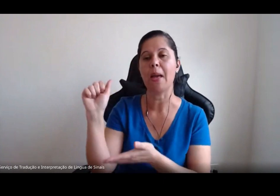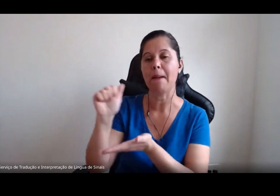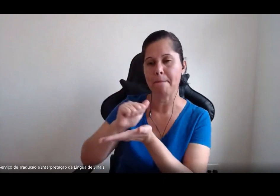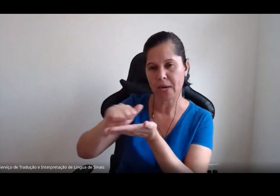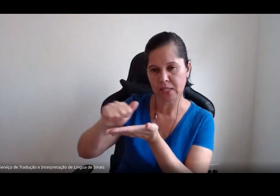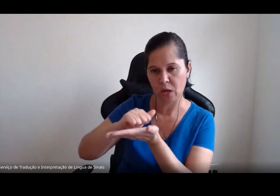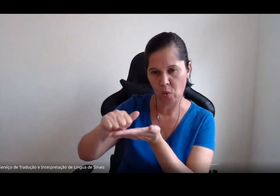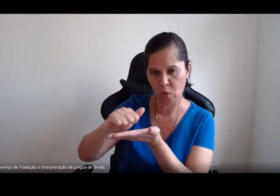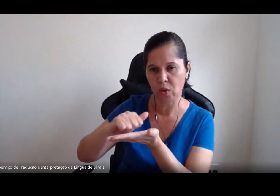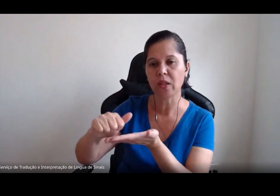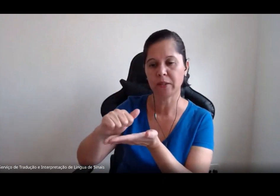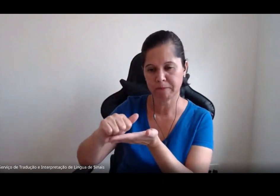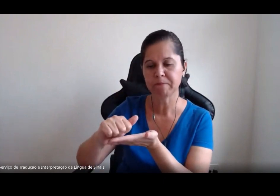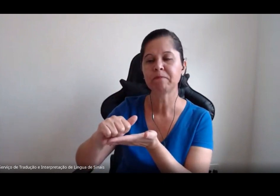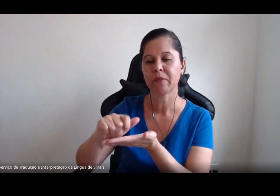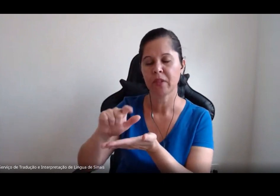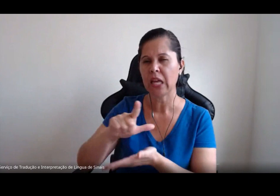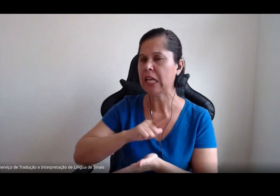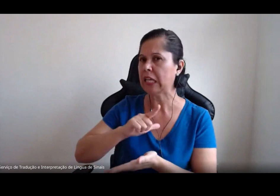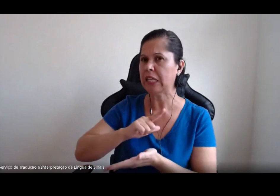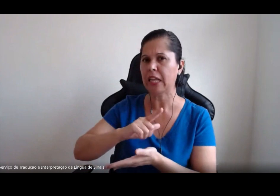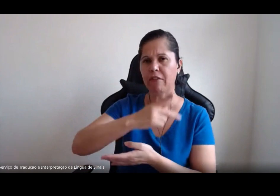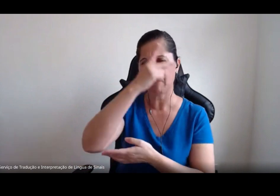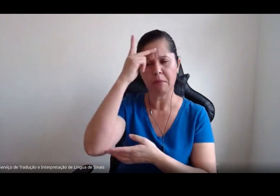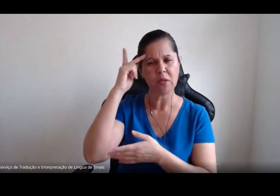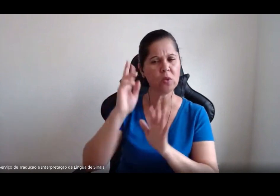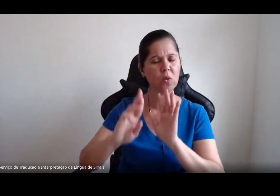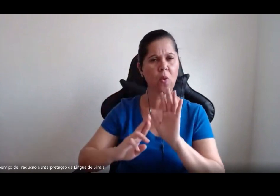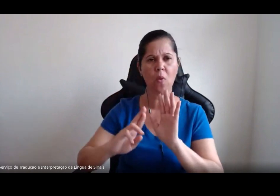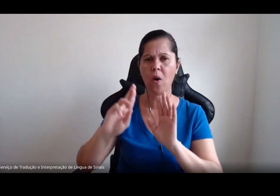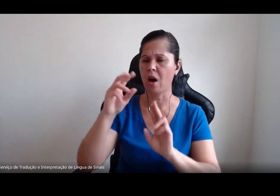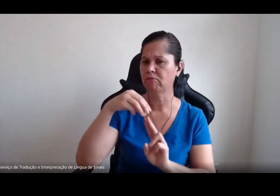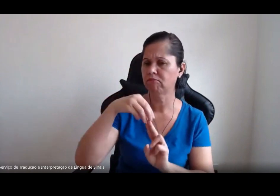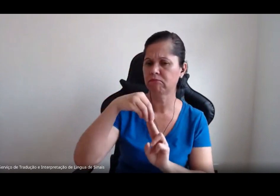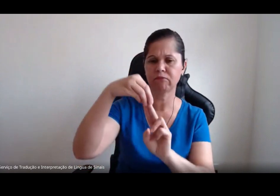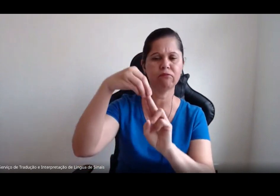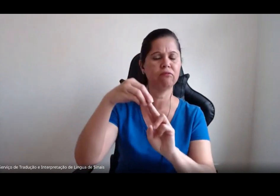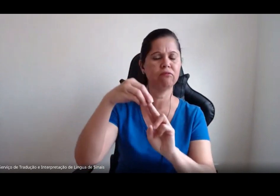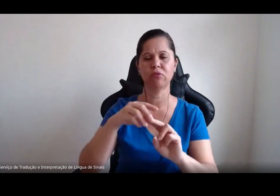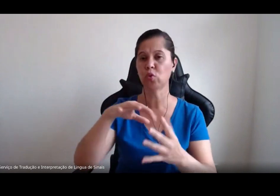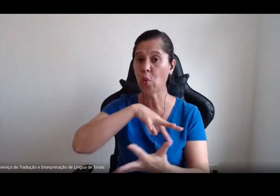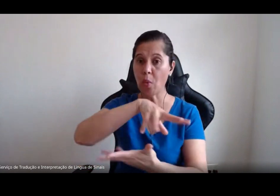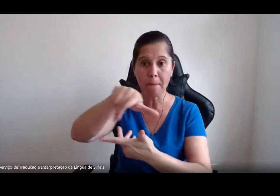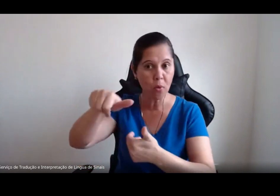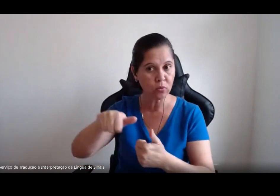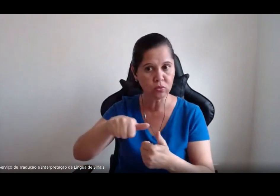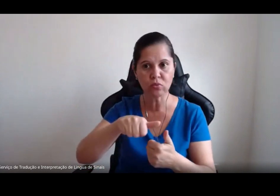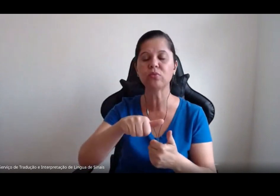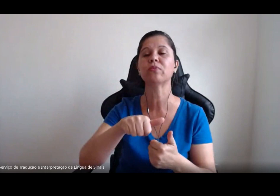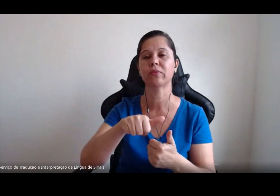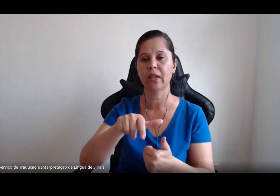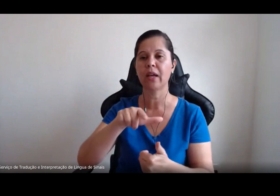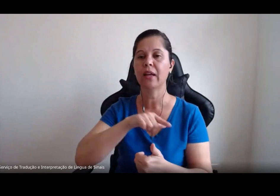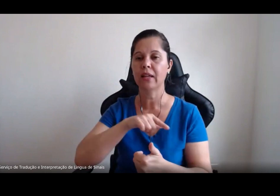em Barcelona, numa convenção com diferentes representantes de comunidades linguísticas de todo o